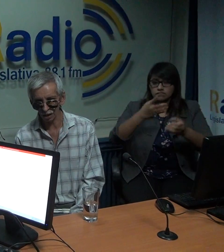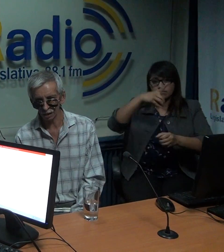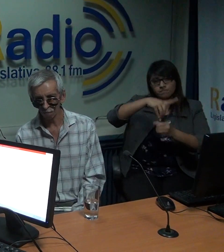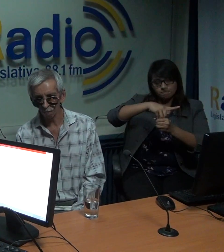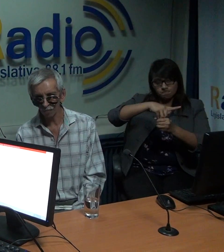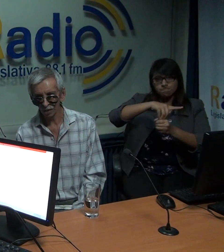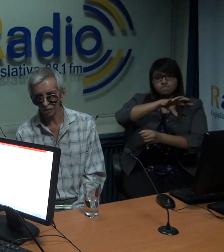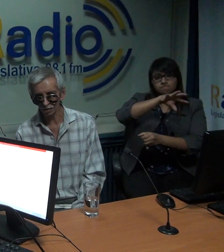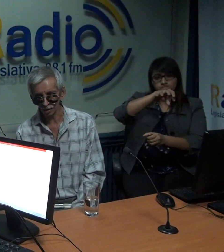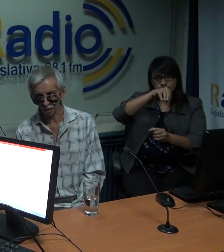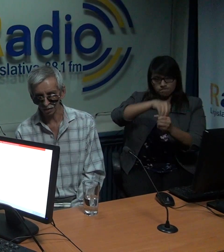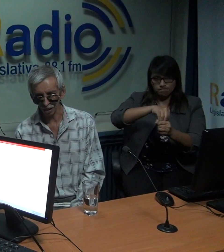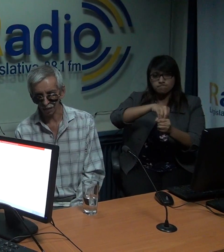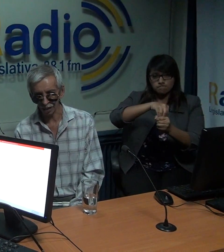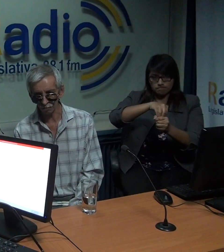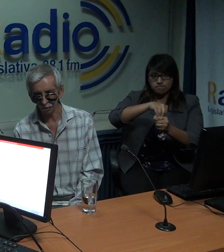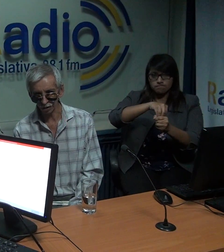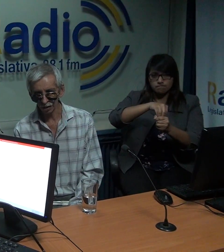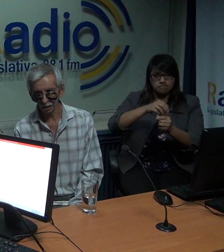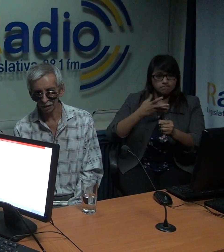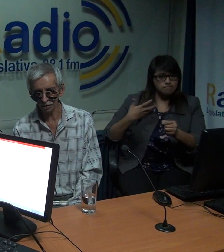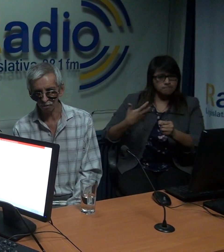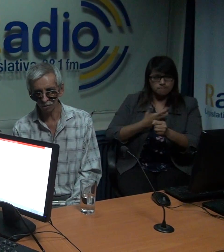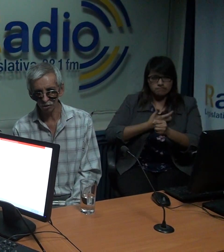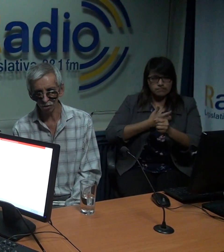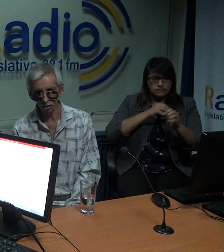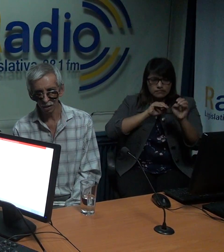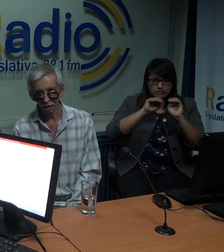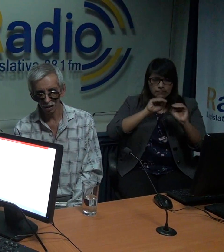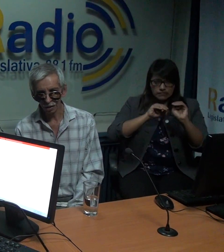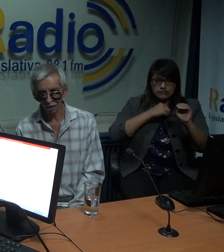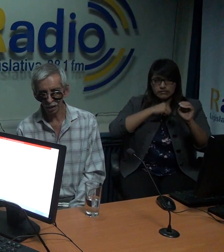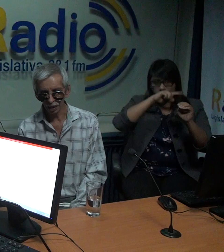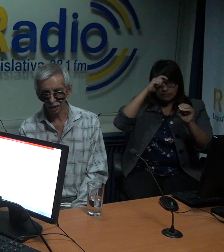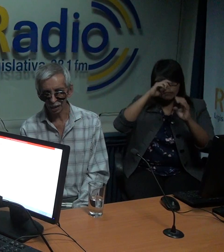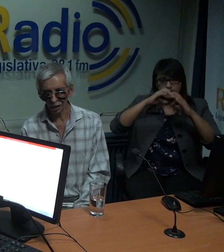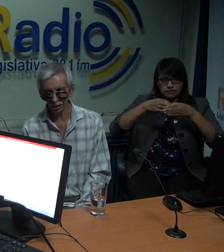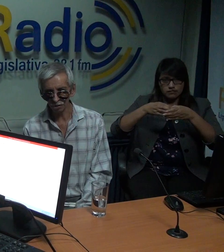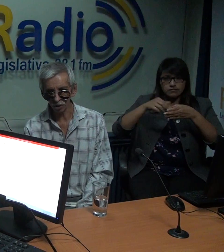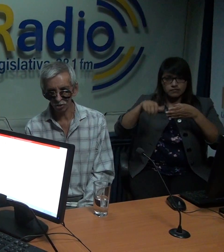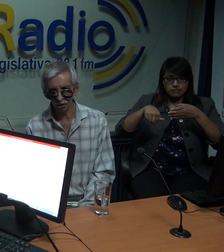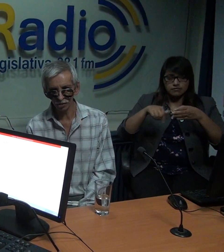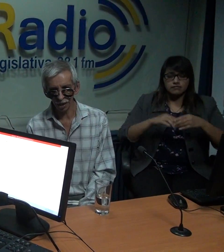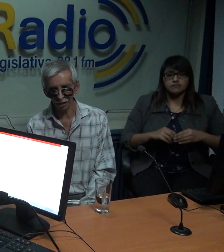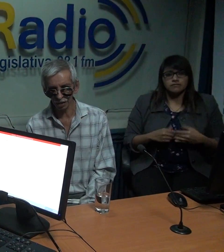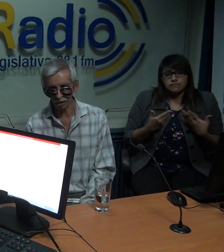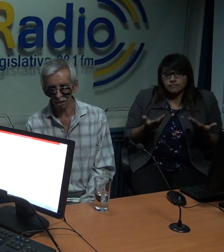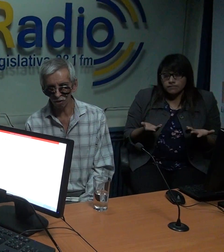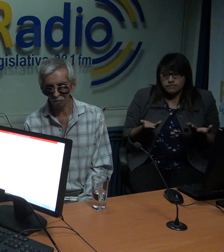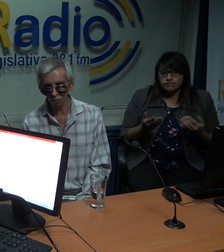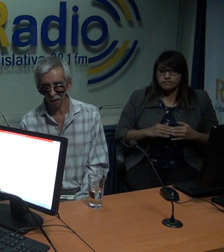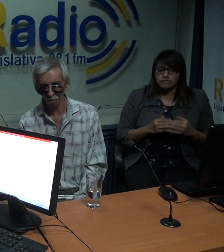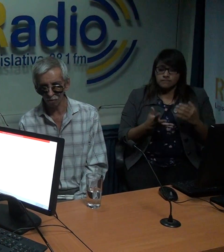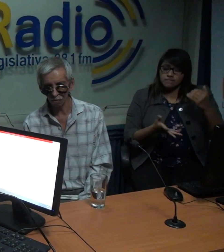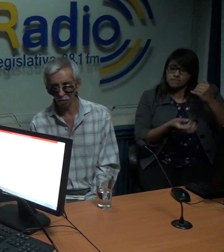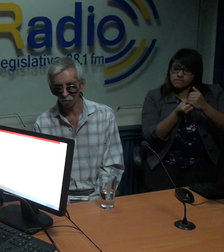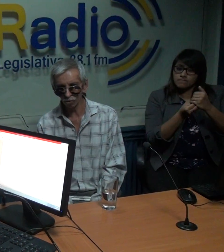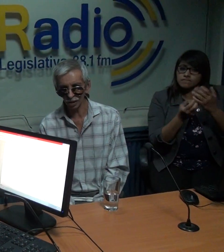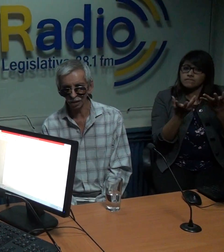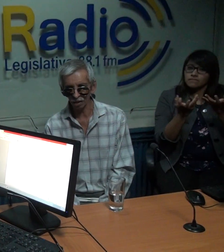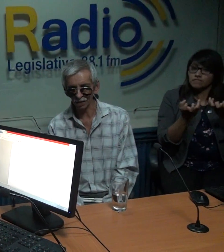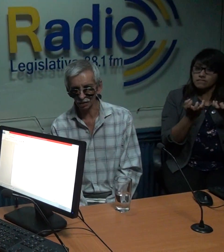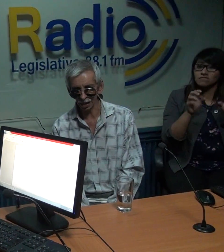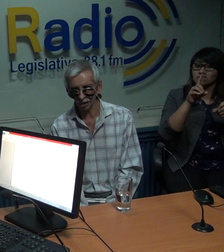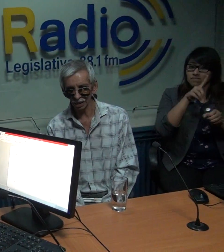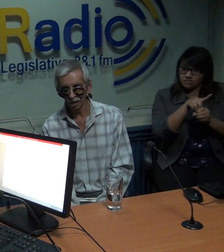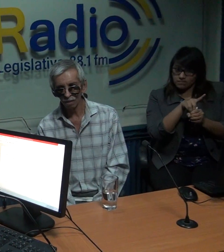que se está trabajando en esta comisión. La situación está en que quieren incorporarlo como